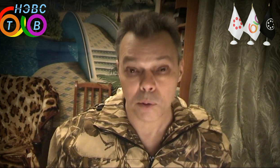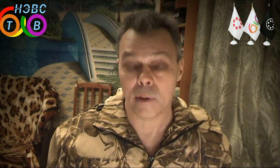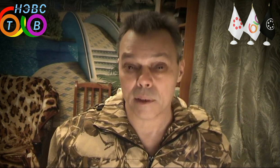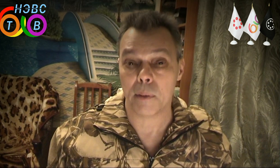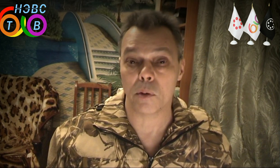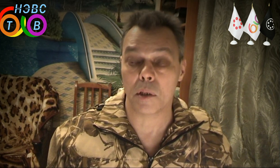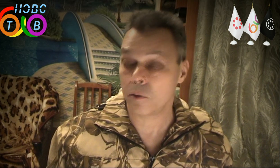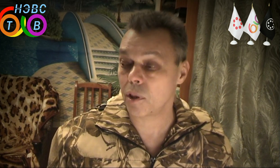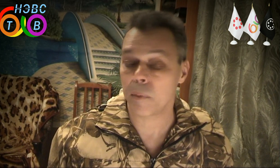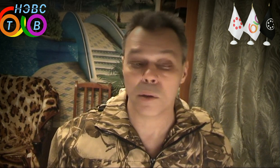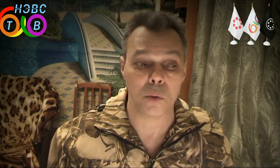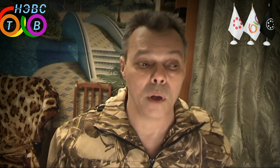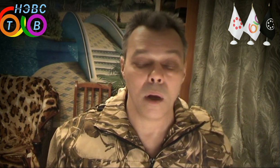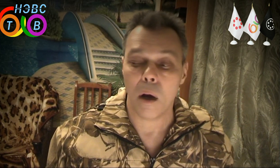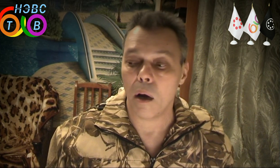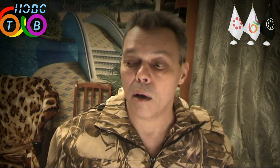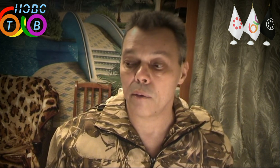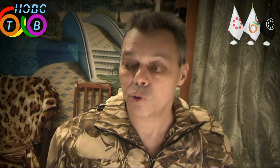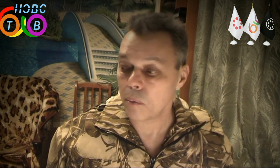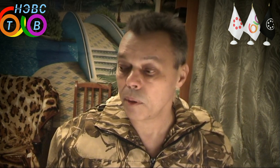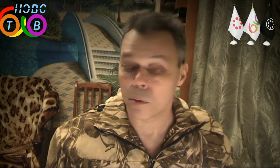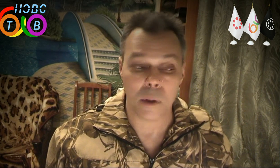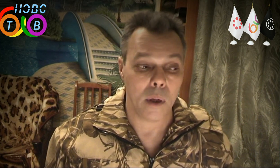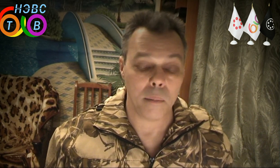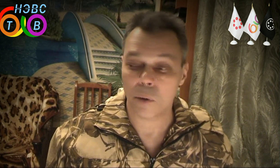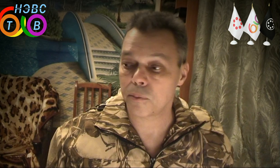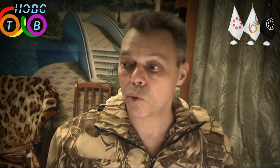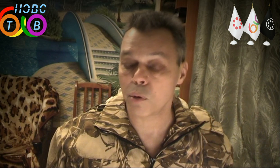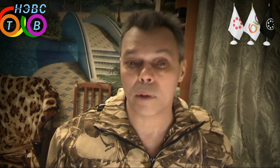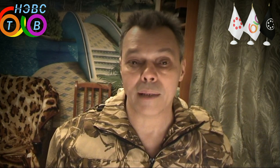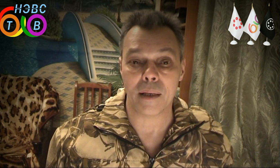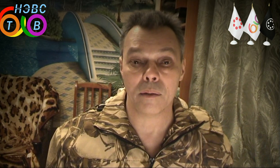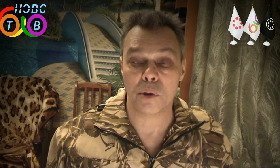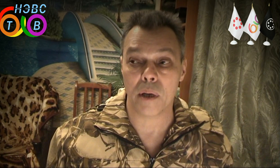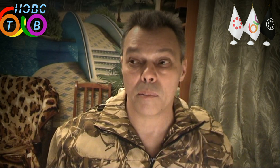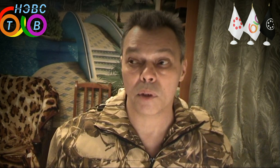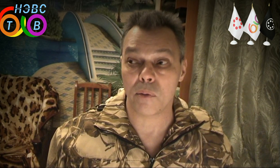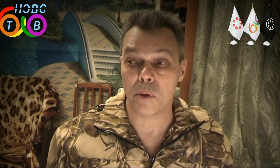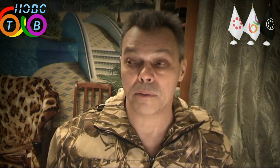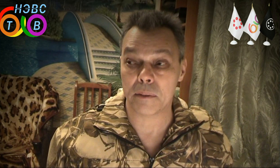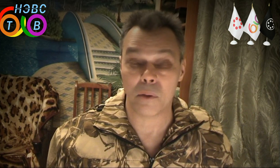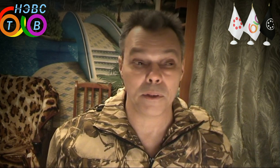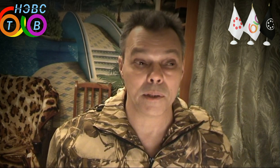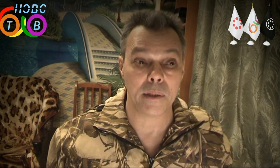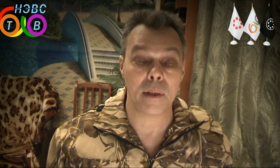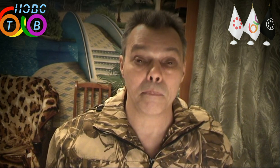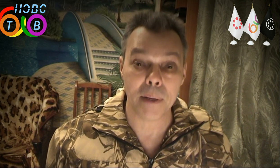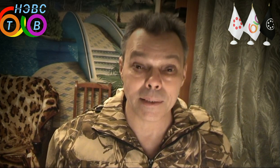плюс, и есть минус. Я сейчас поясню. В чем минус? Минус в том, что когда душа ребенка входит в свое физическое тело